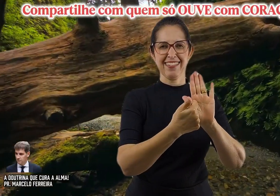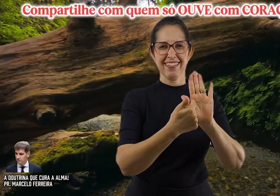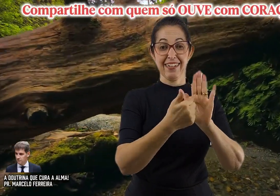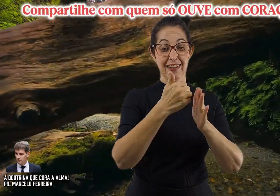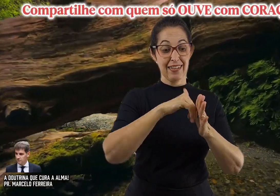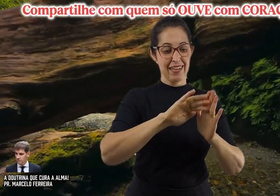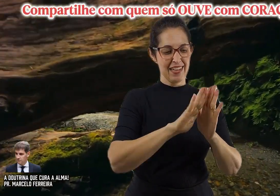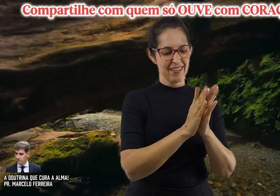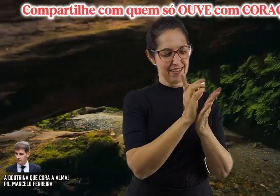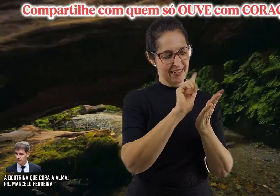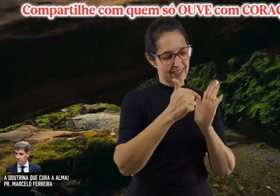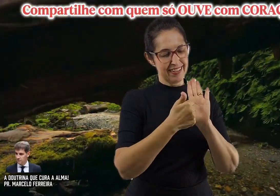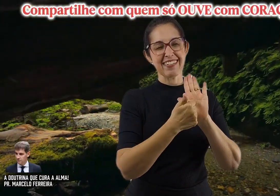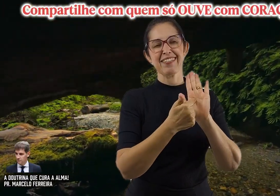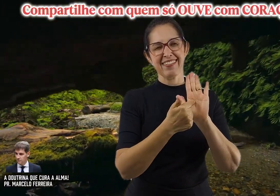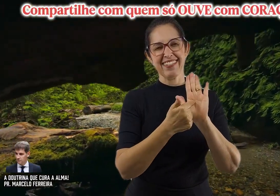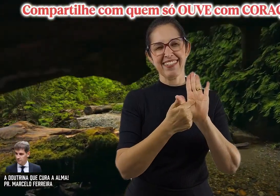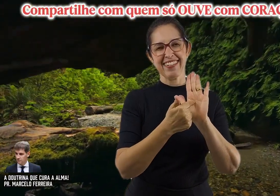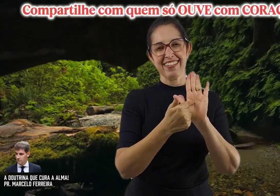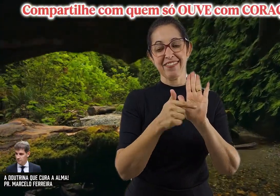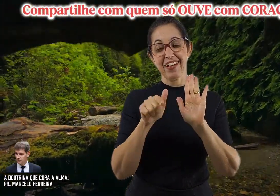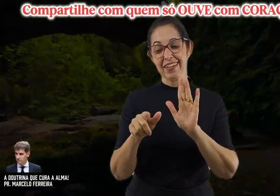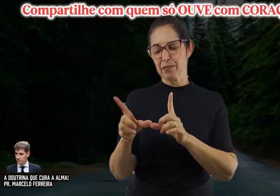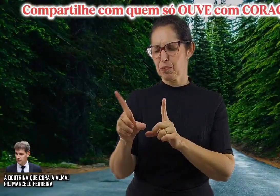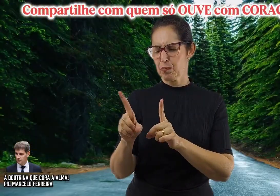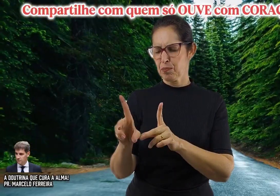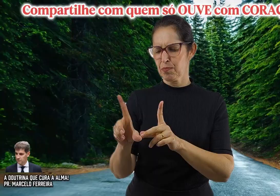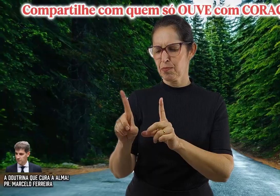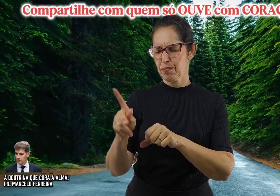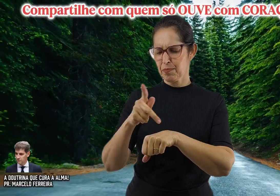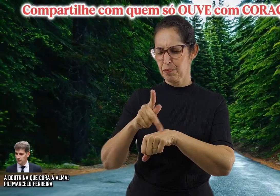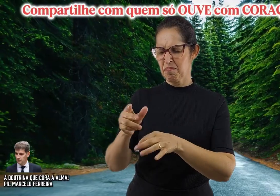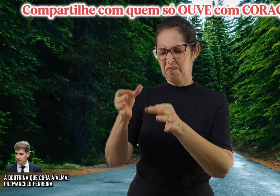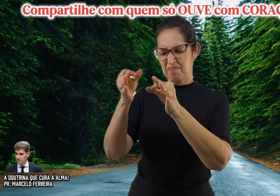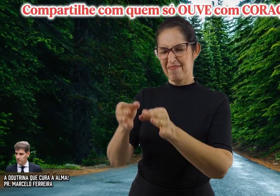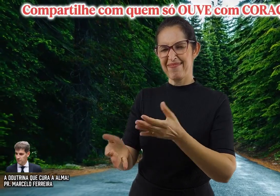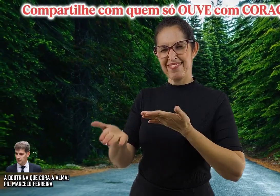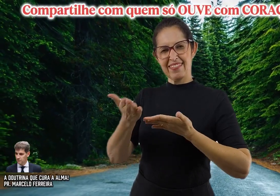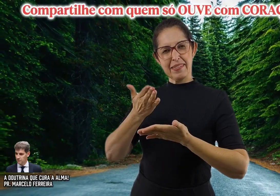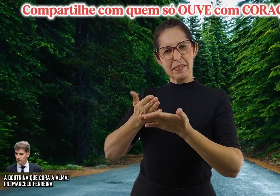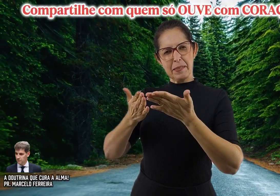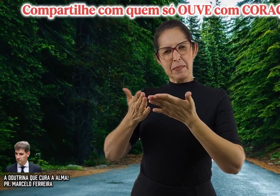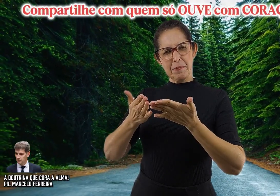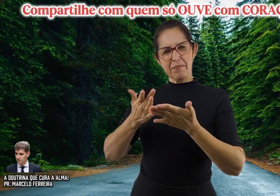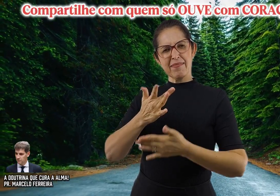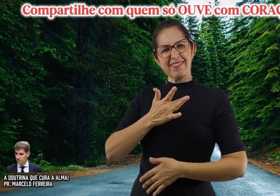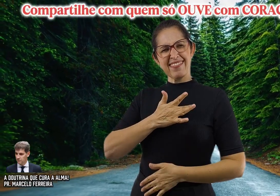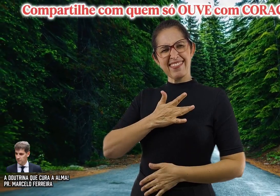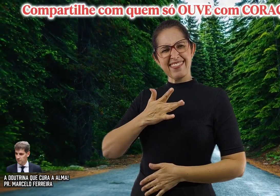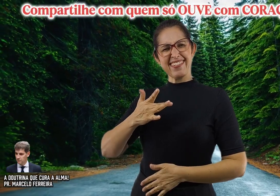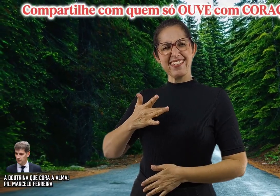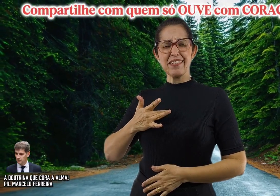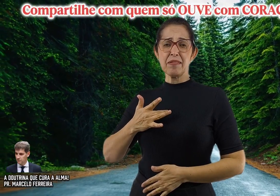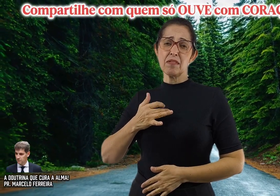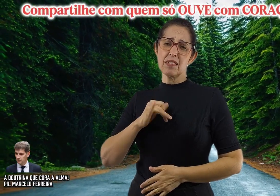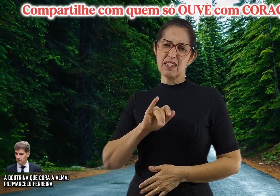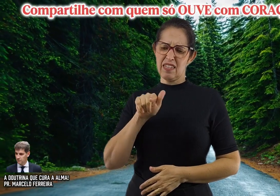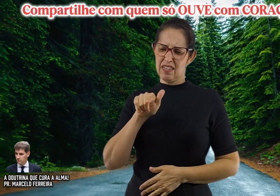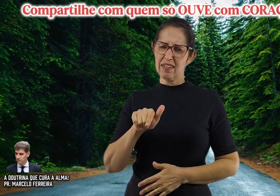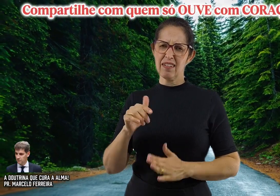é sã porque ela dá saúde. A doutrina, ela cura uma